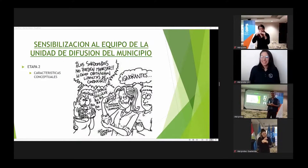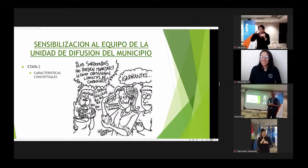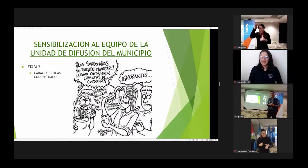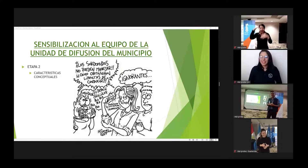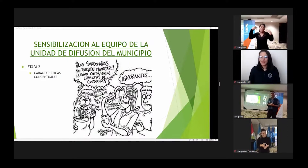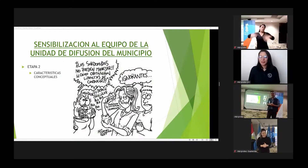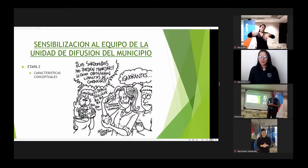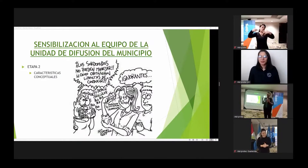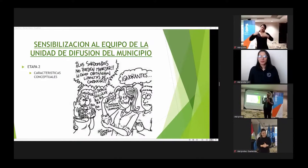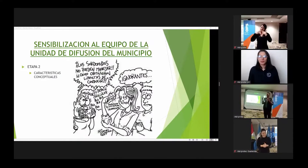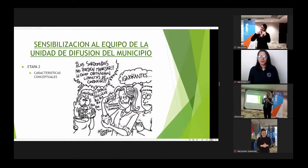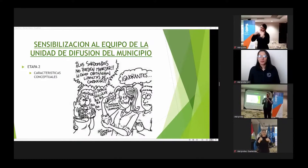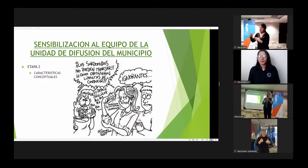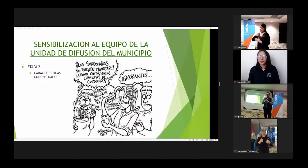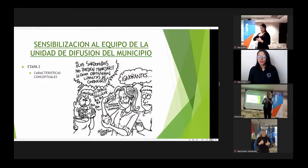Bueno.